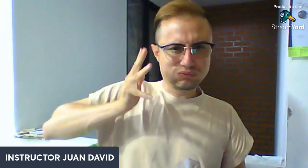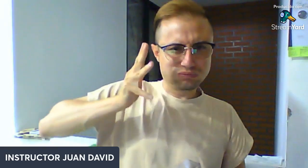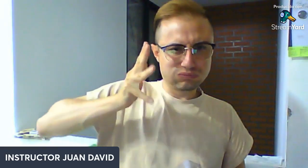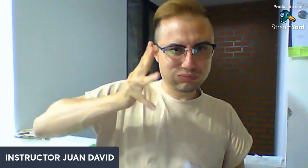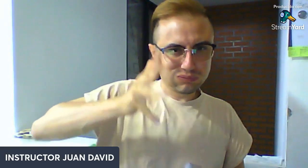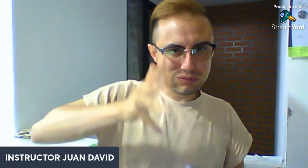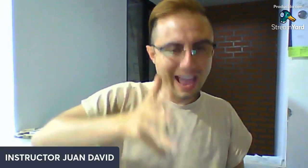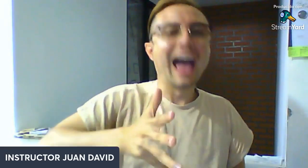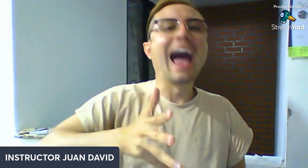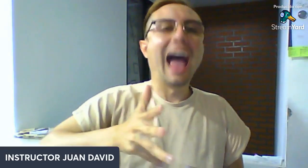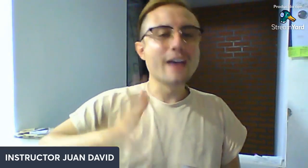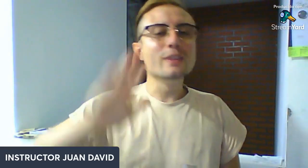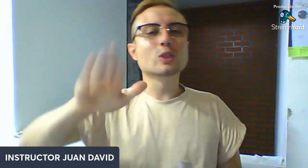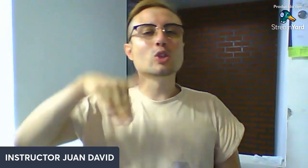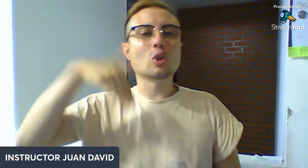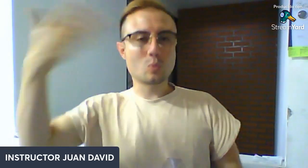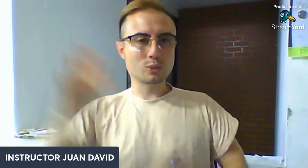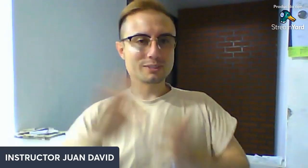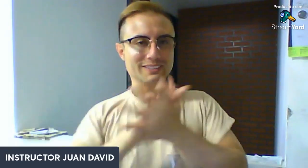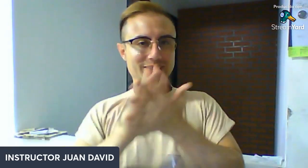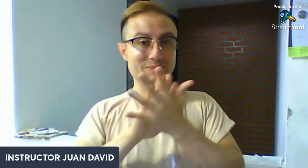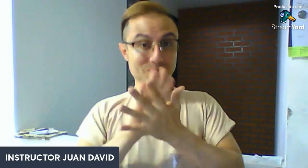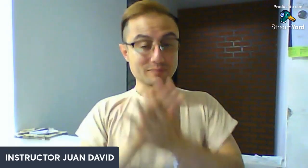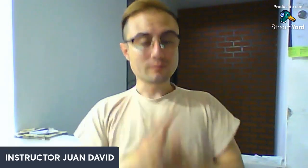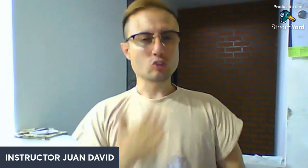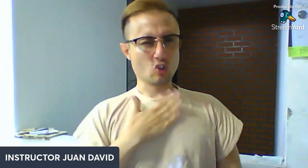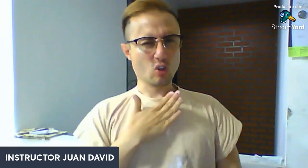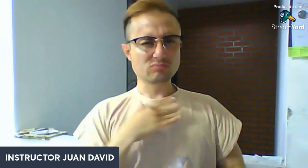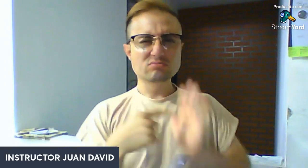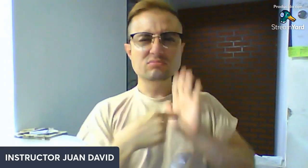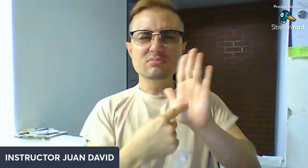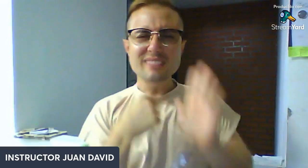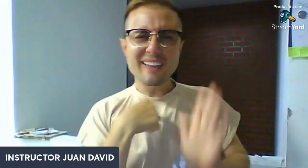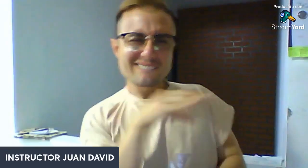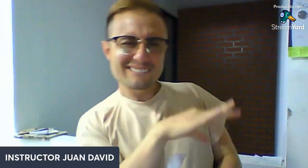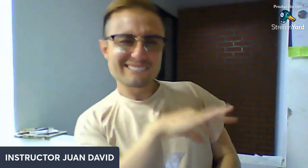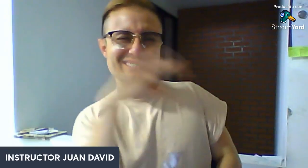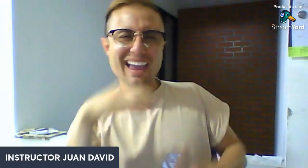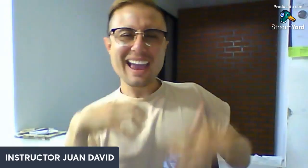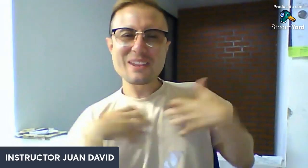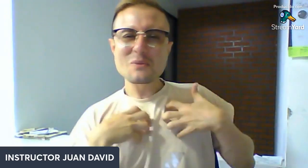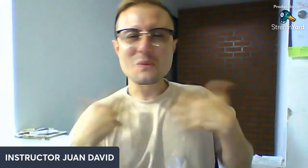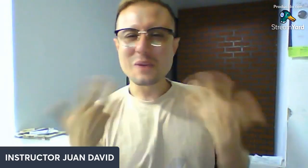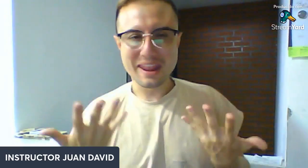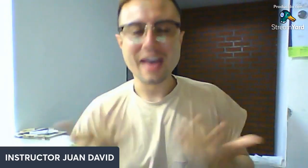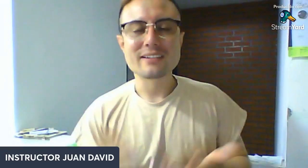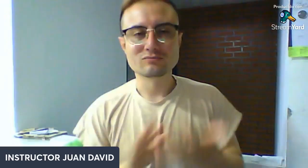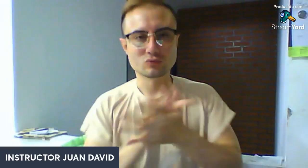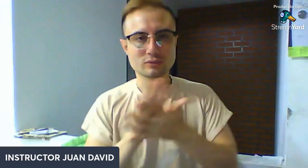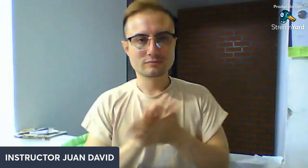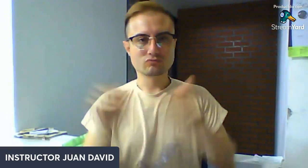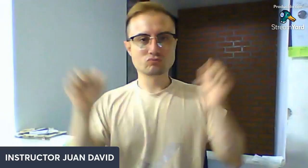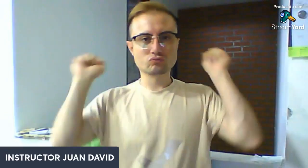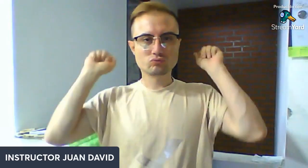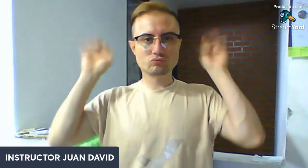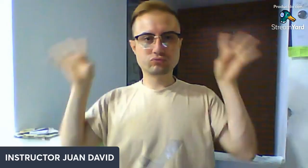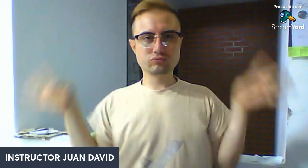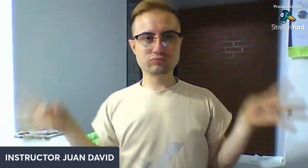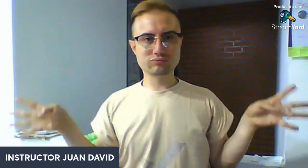Bueno, no digan la seña del animal, ¿no? O sea, solamente descríbanlo, ¿sí? Hagan como una descripción de ese animal. Y